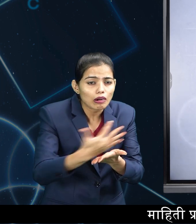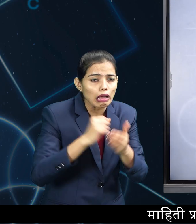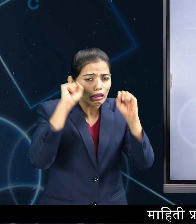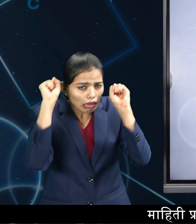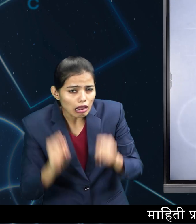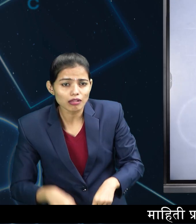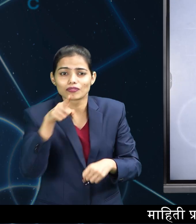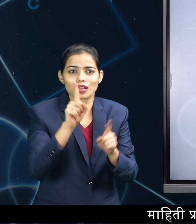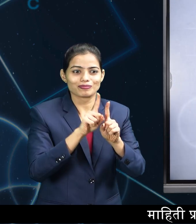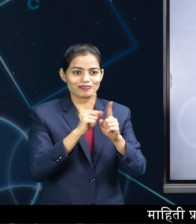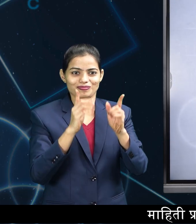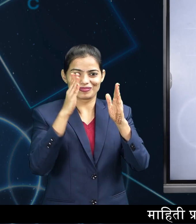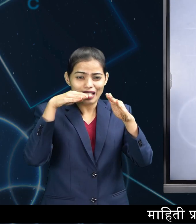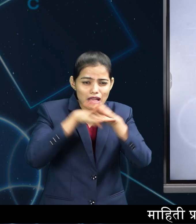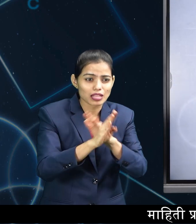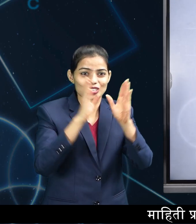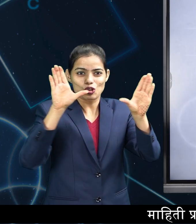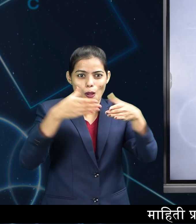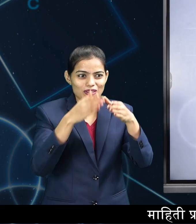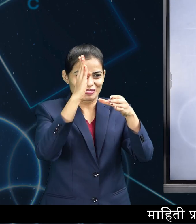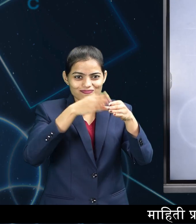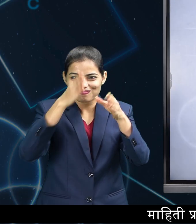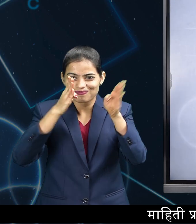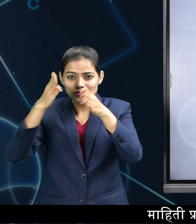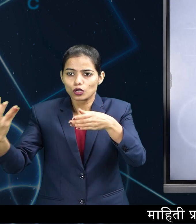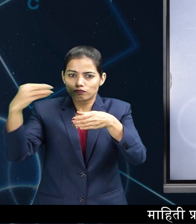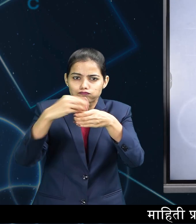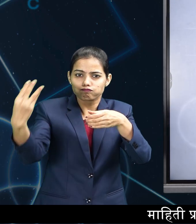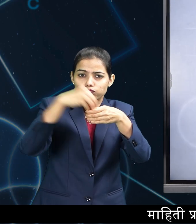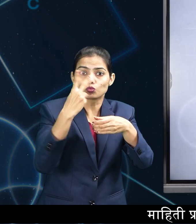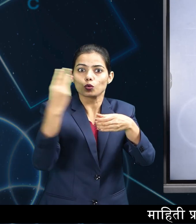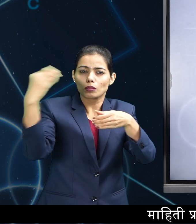माहिती प्रामुख्याने 2 प्रकारांमध्ये विभागली जाते.